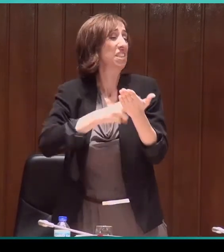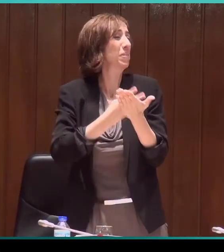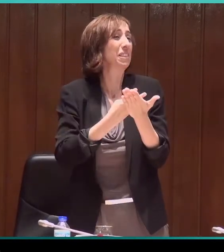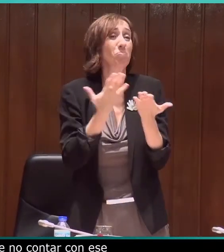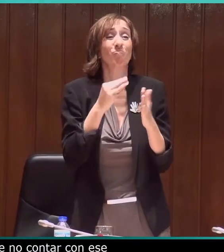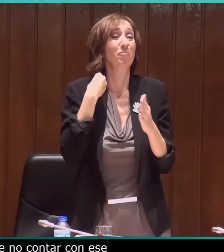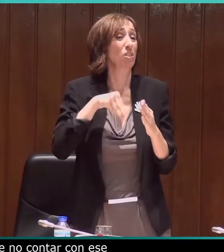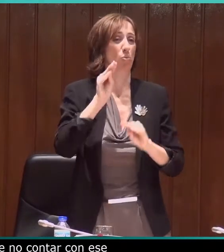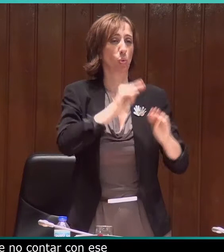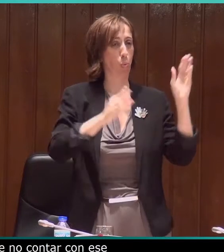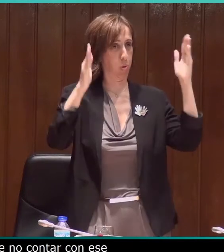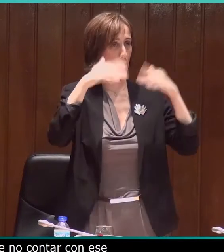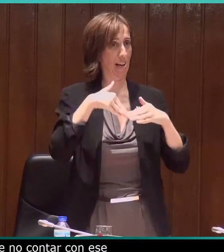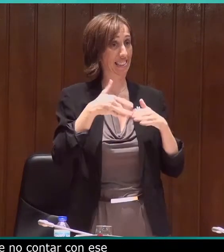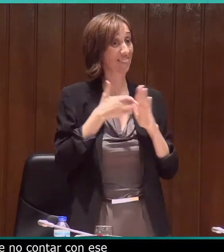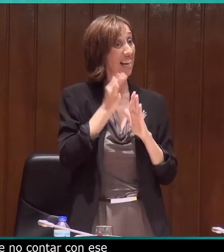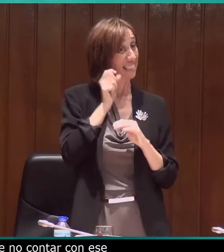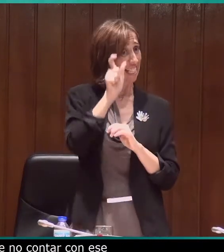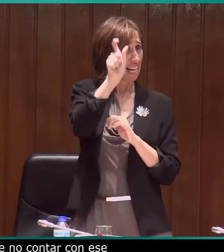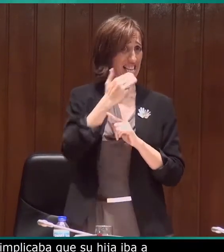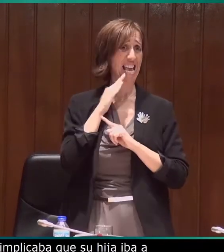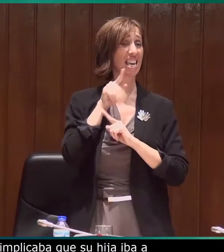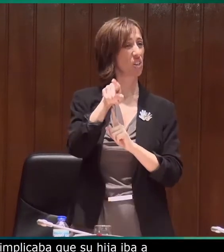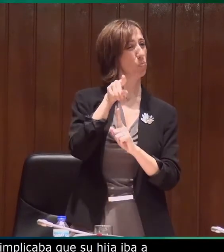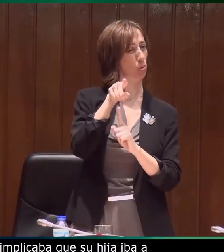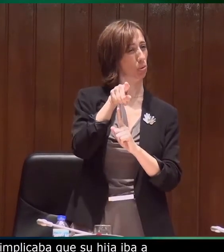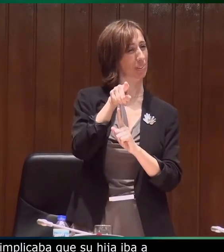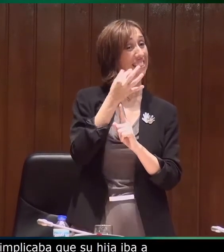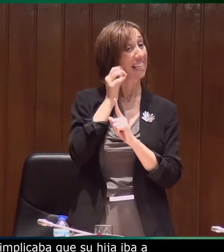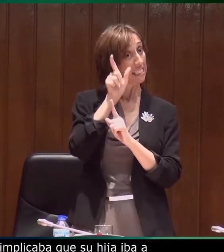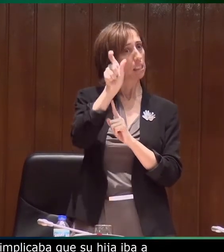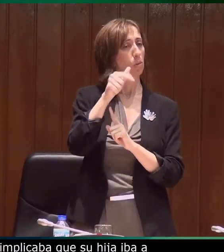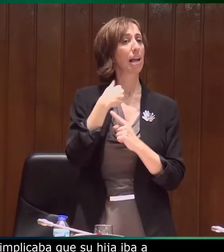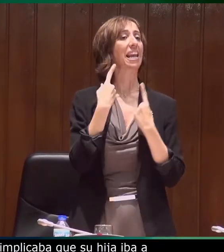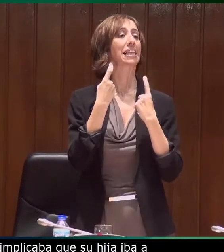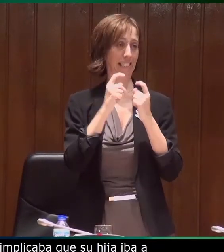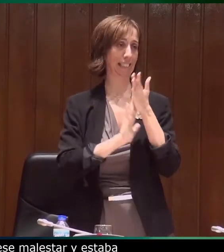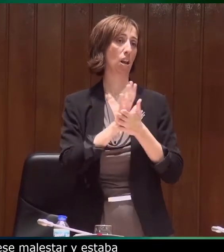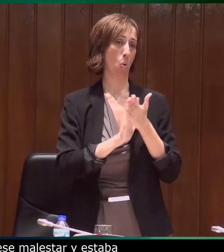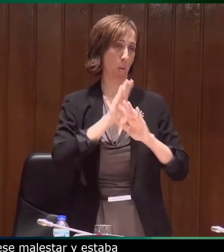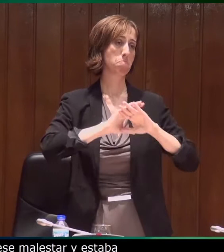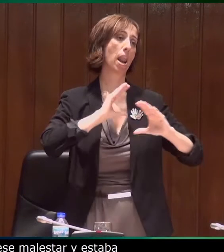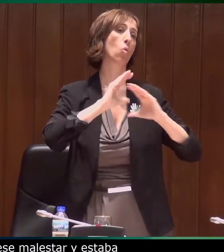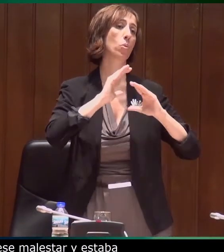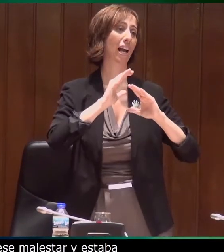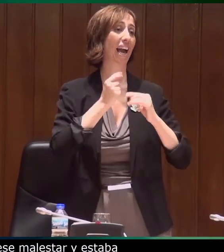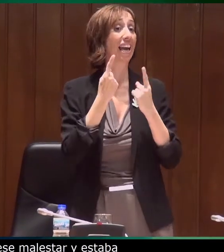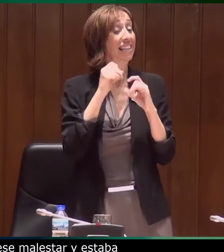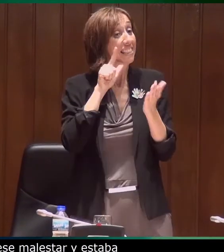a su a los ministerios el hecho de que no podían contratar al intérprete esto es un ejemplo de que esta niña necesita la lengua